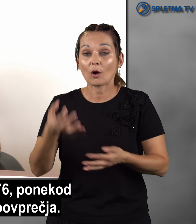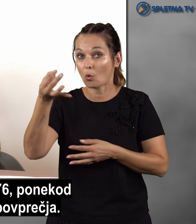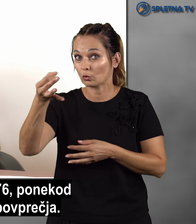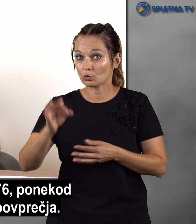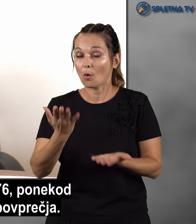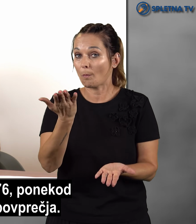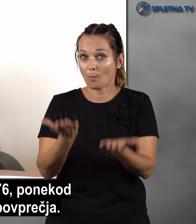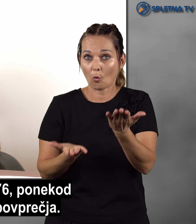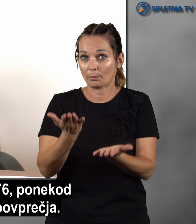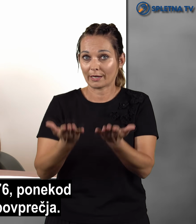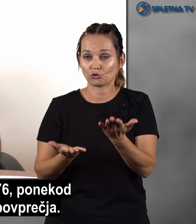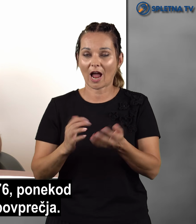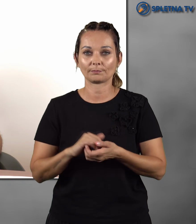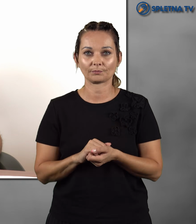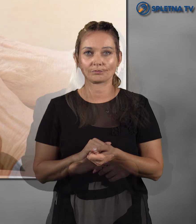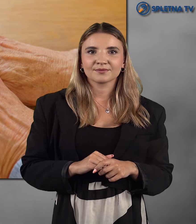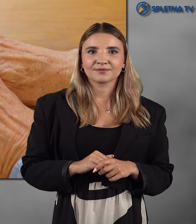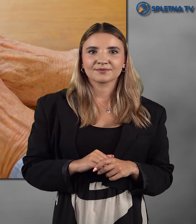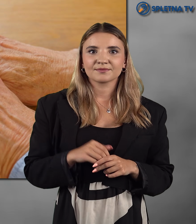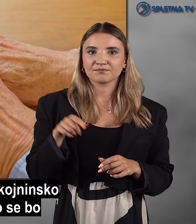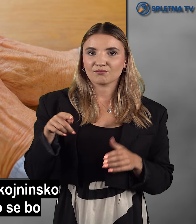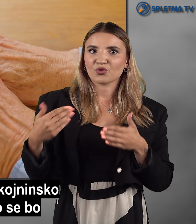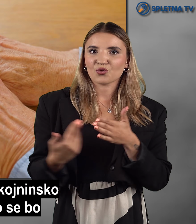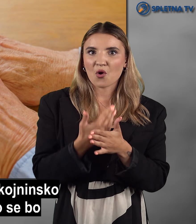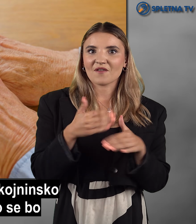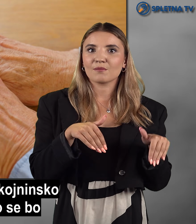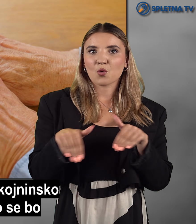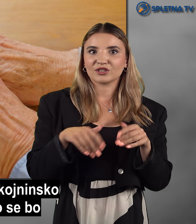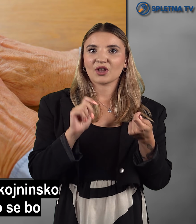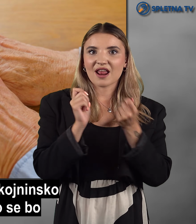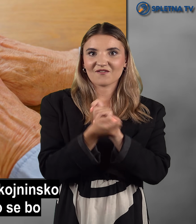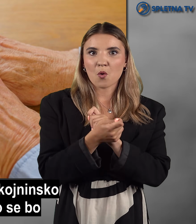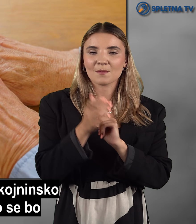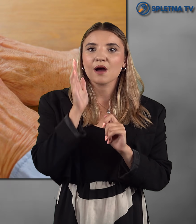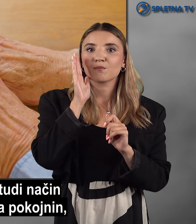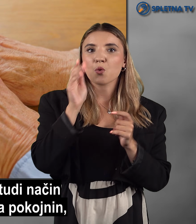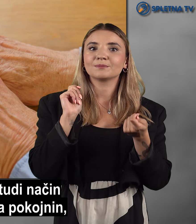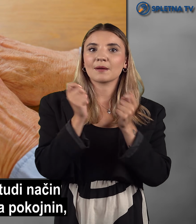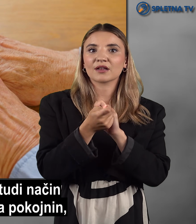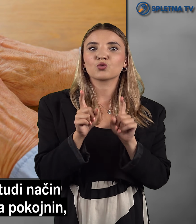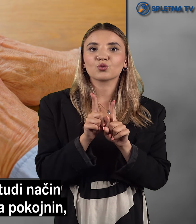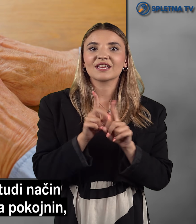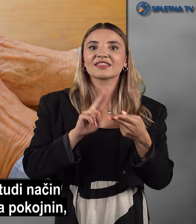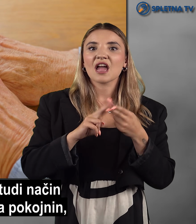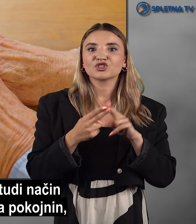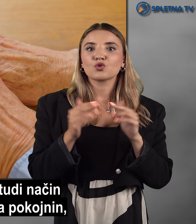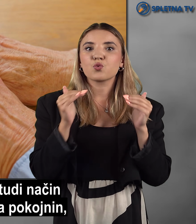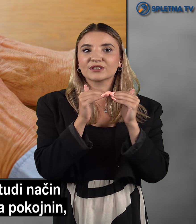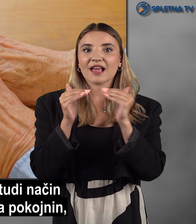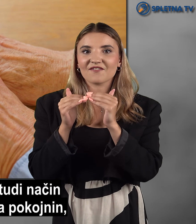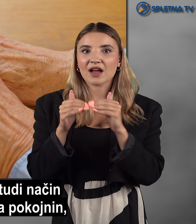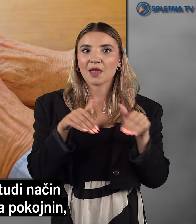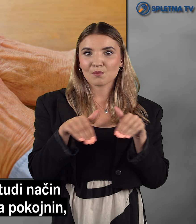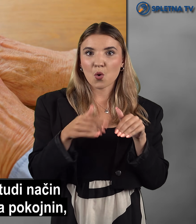odstotkov povprečja. Z novo pokojninsko reformo se bo spremenil tudi način